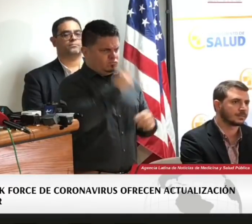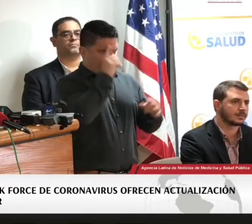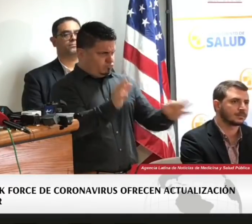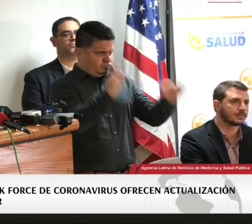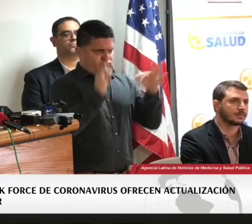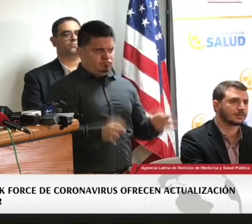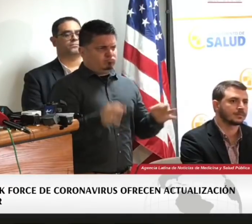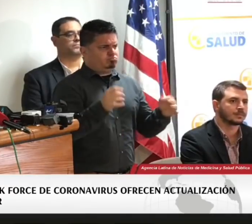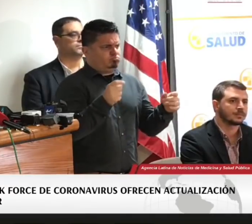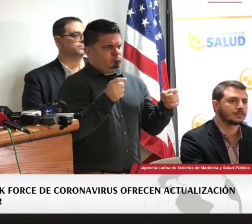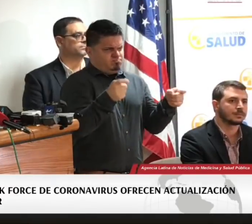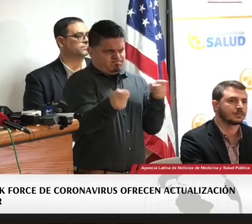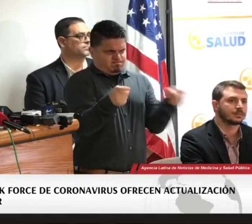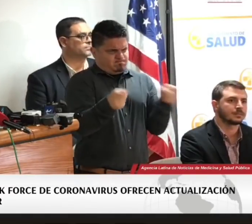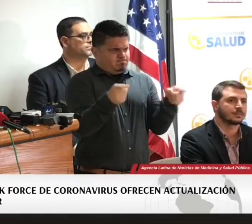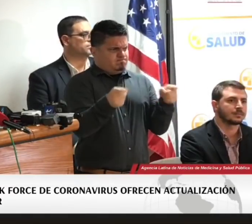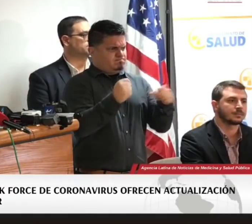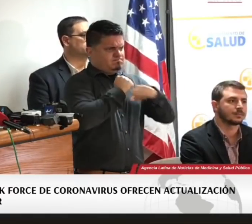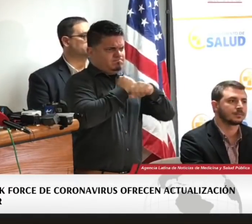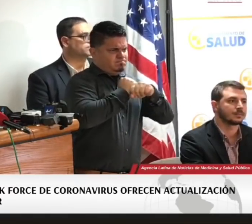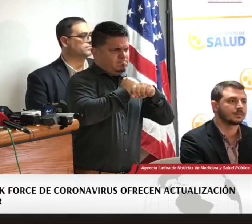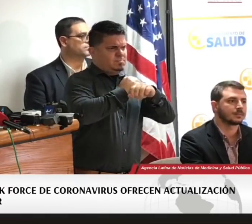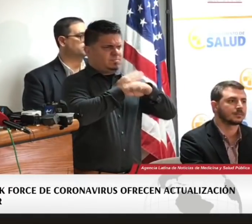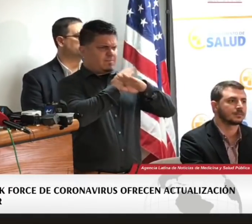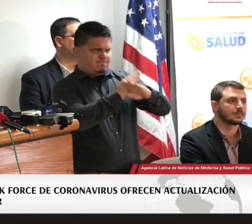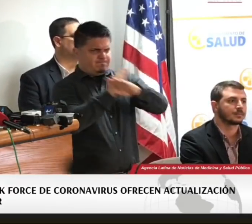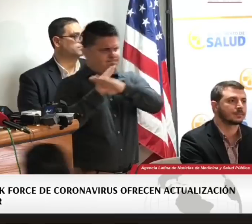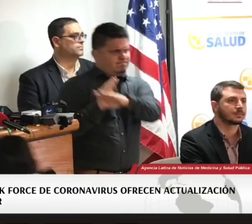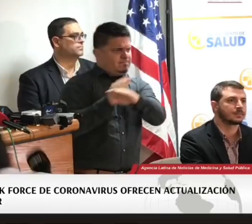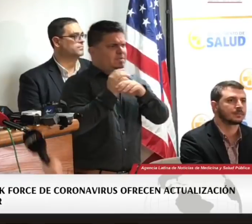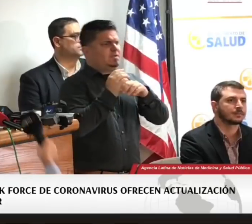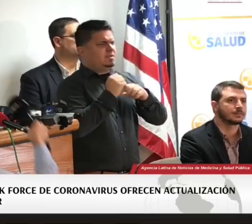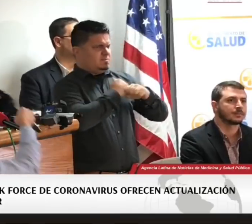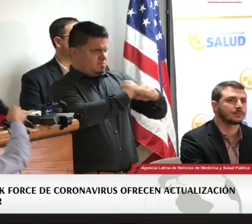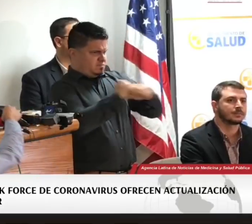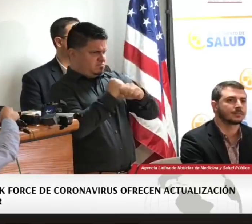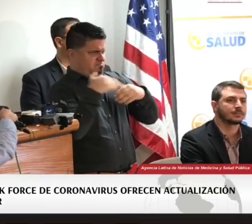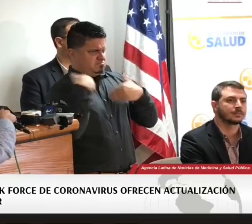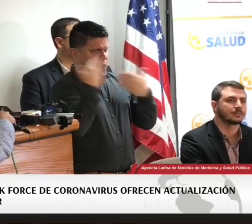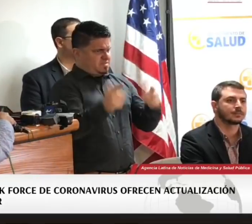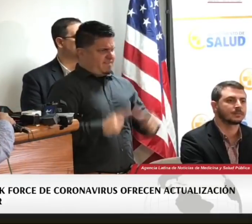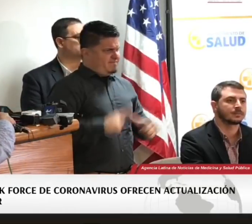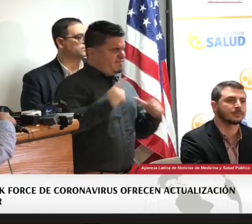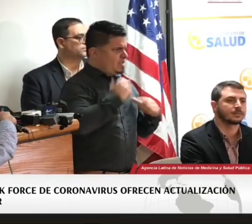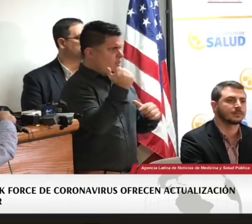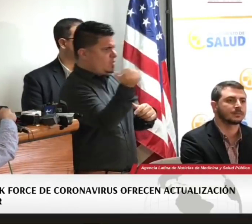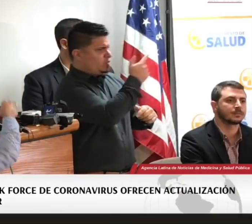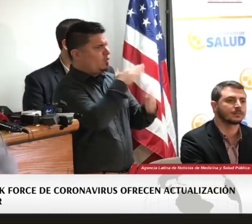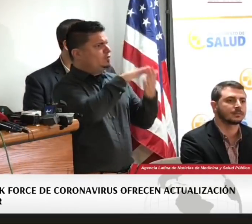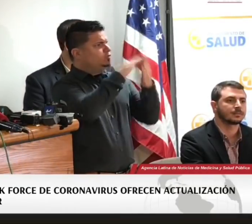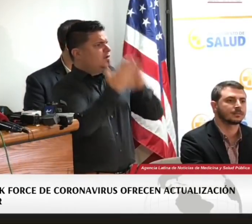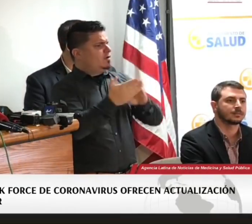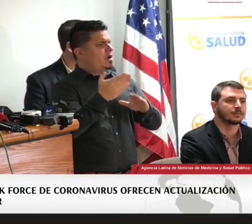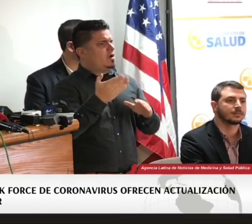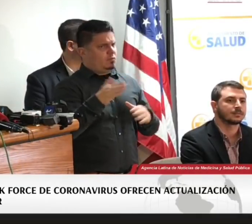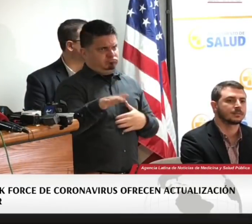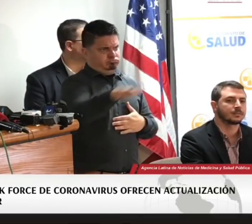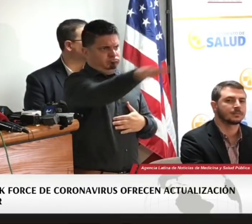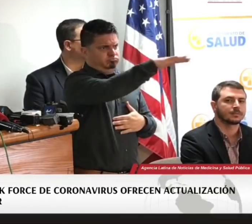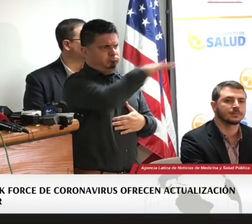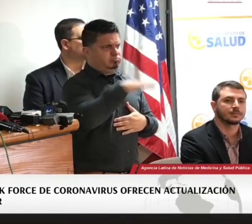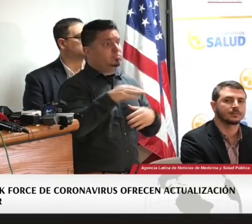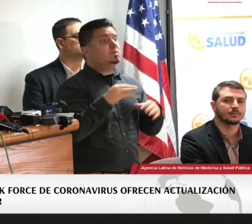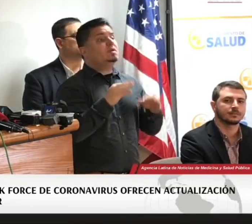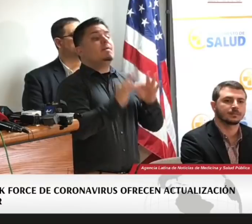el manejo y la prevención de la seguridad y la vida de todos nuestros ciudadanos. Es importante